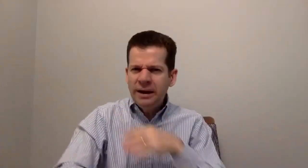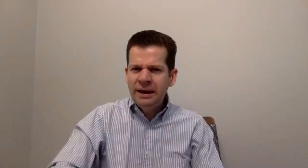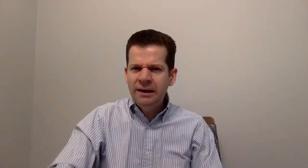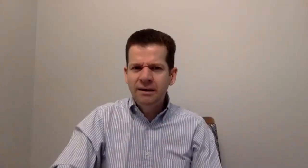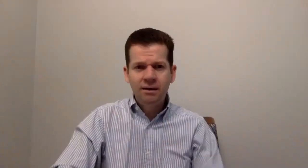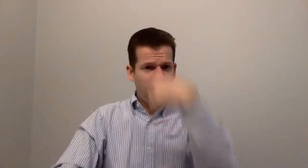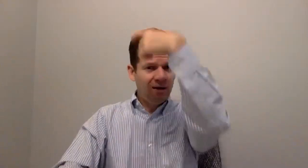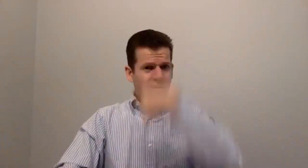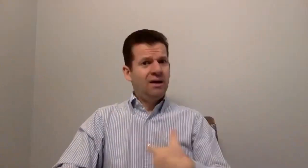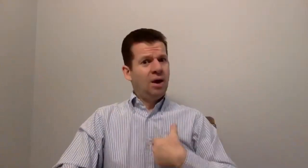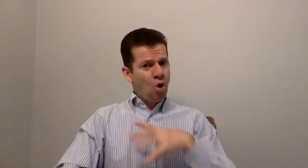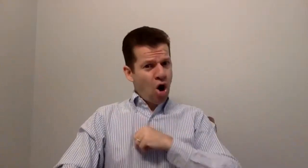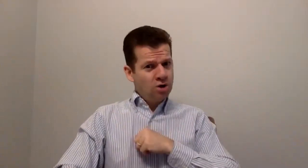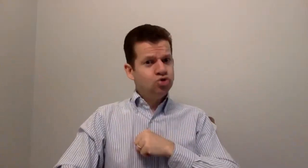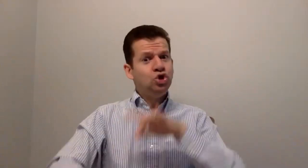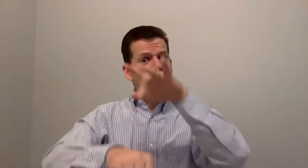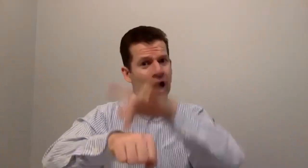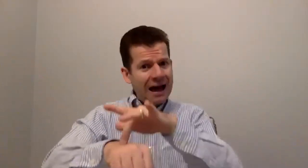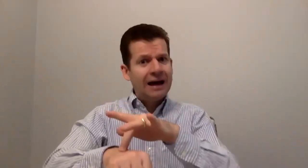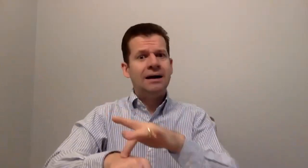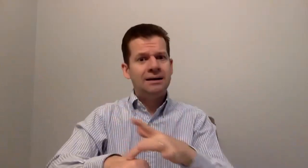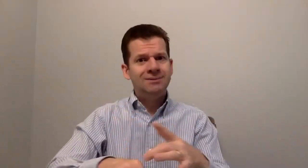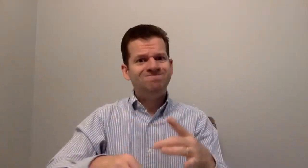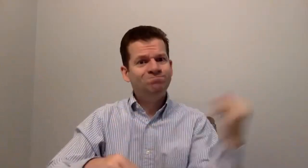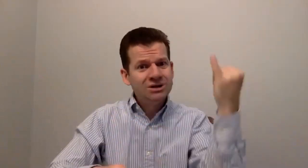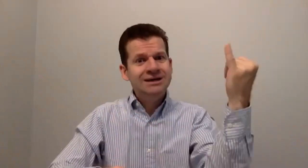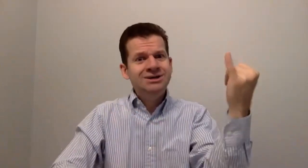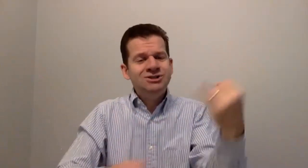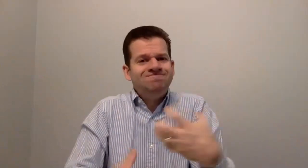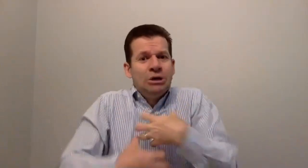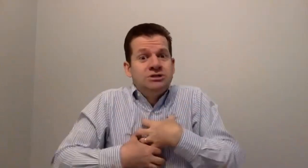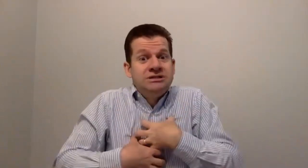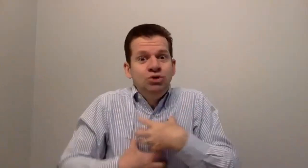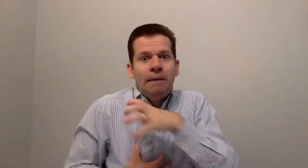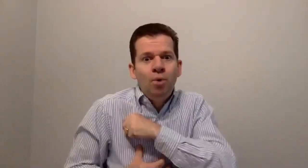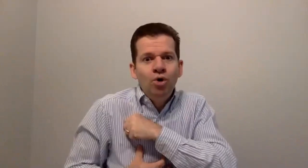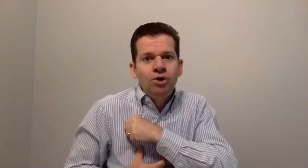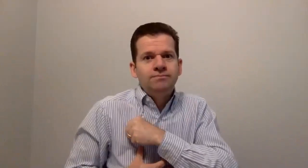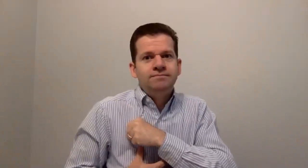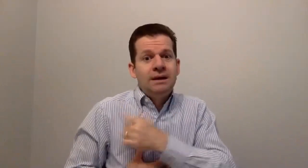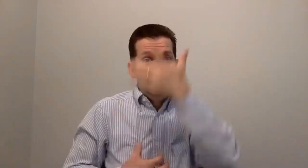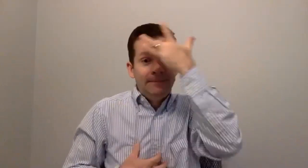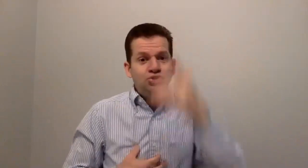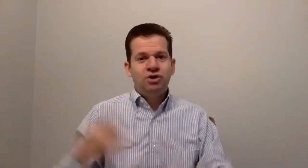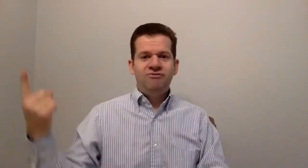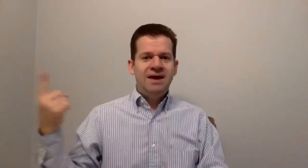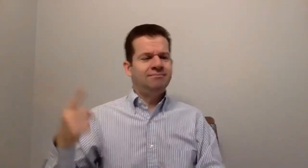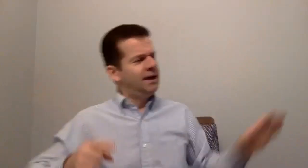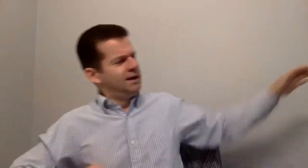ruim. Eu gosto de tocar. Importante. Eu sinto amor. Pessoa vem. E